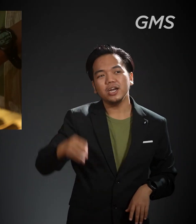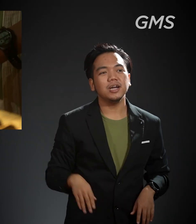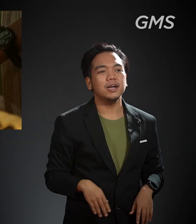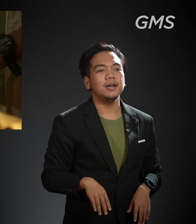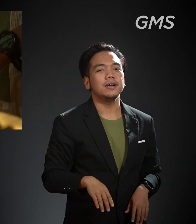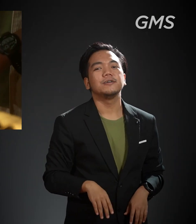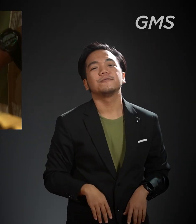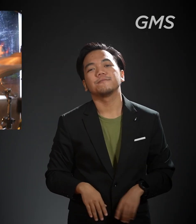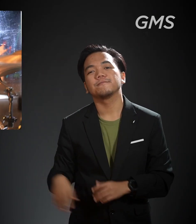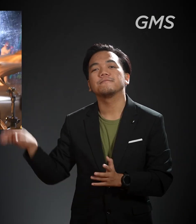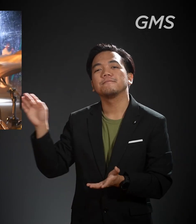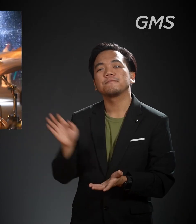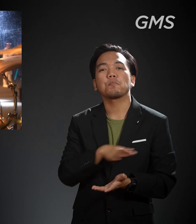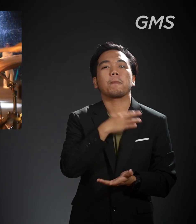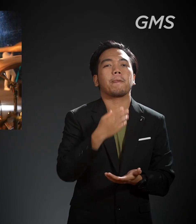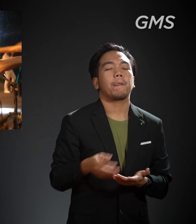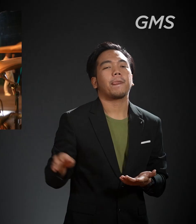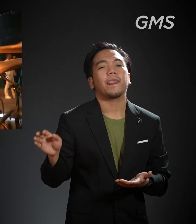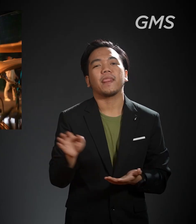Raja.